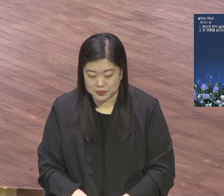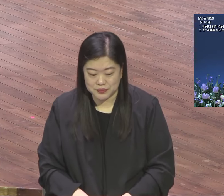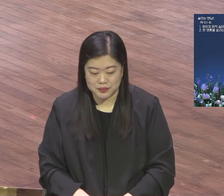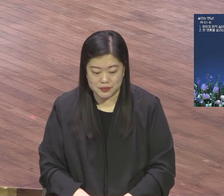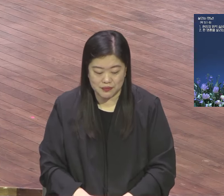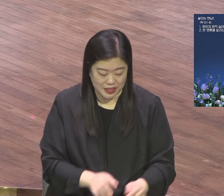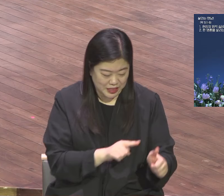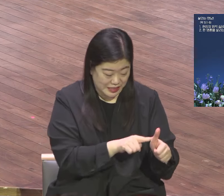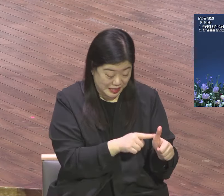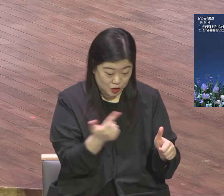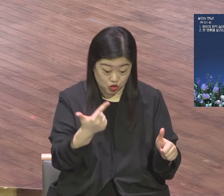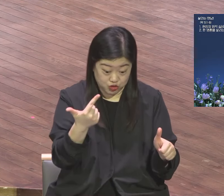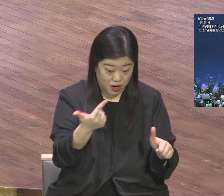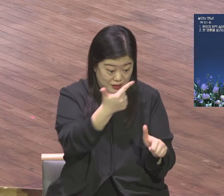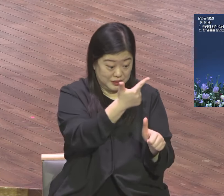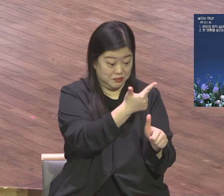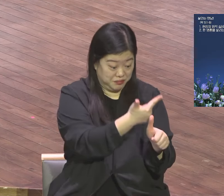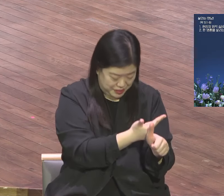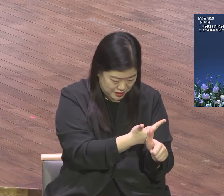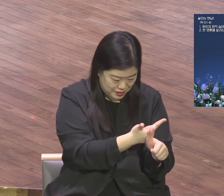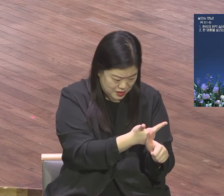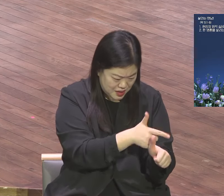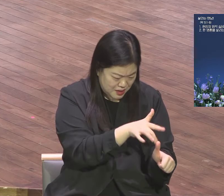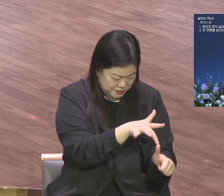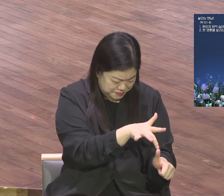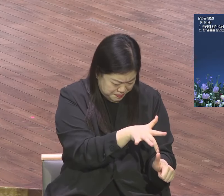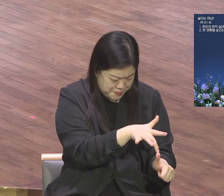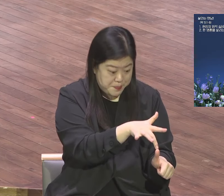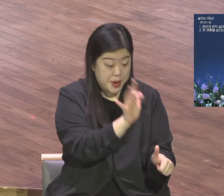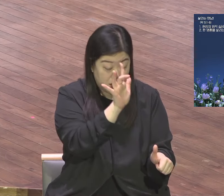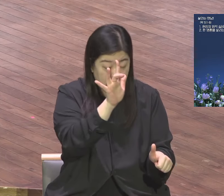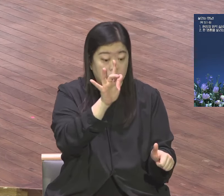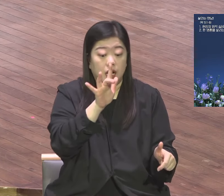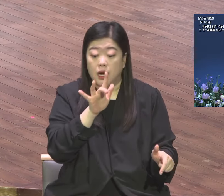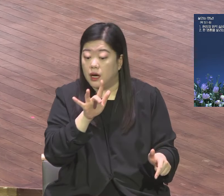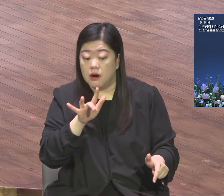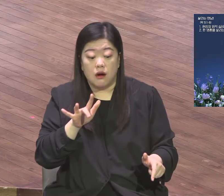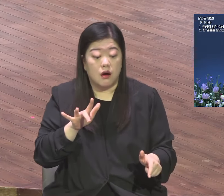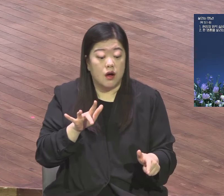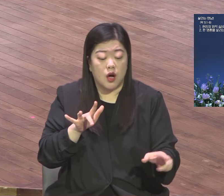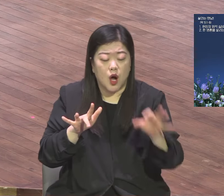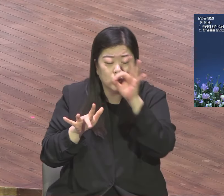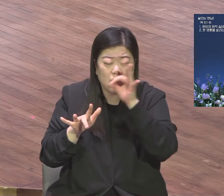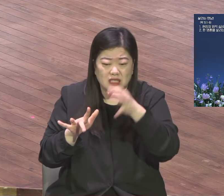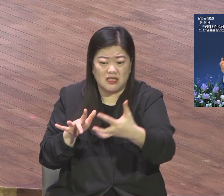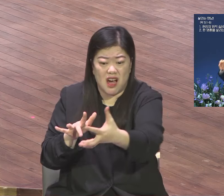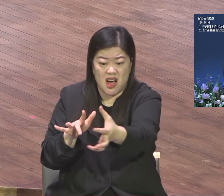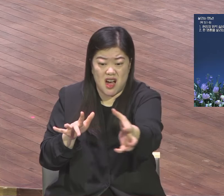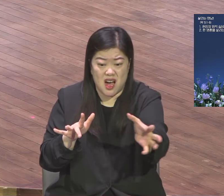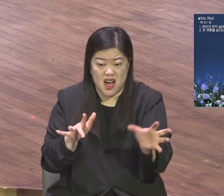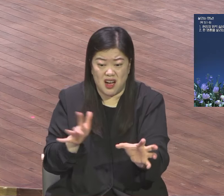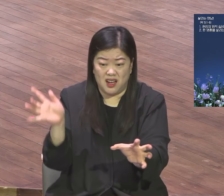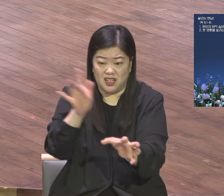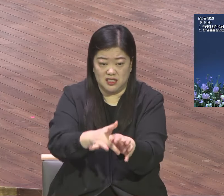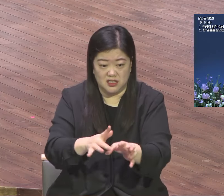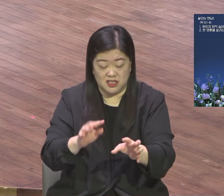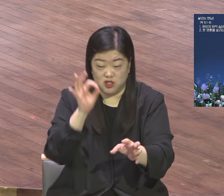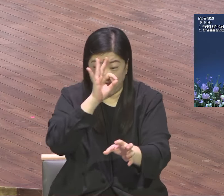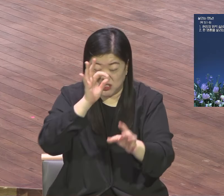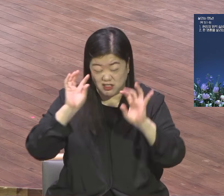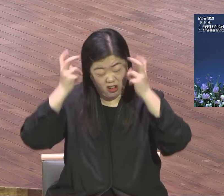나온 귀신들이 예수님 나가라 하니까 나가다 어디로 갔냐 돼지떼로 다 들어가 돼지떼로 순간 미쳐가지고